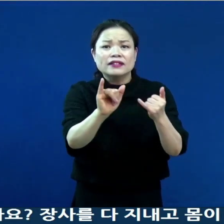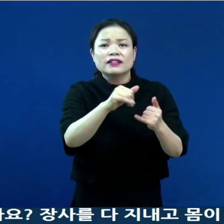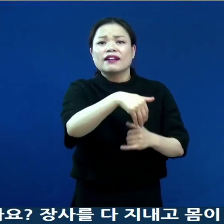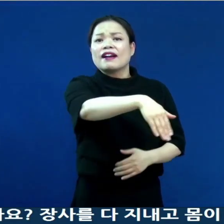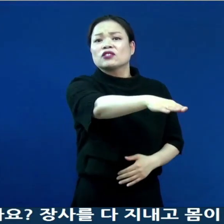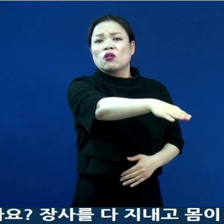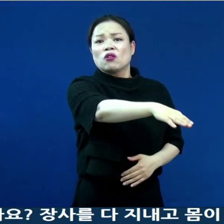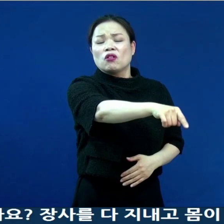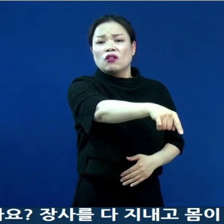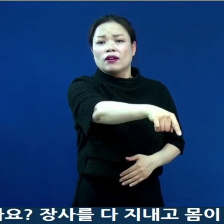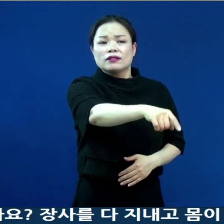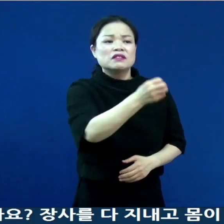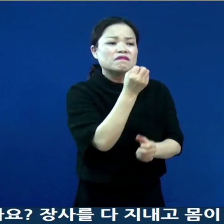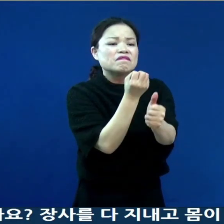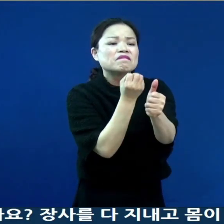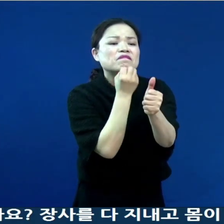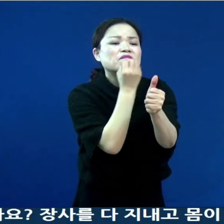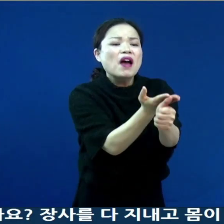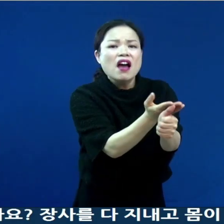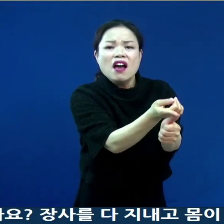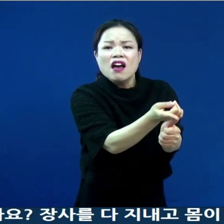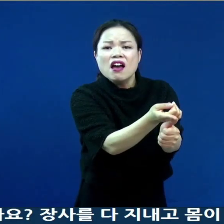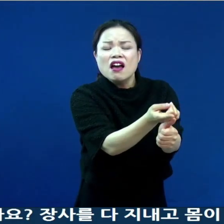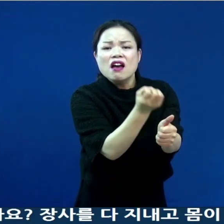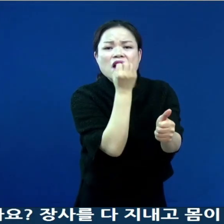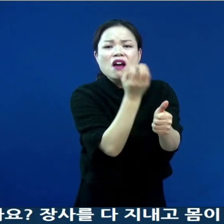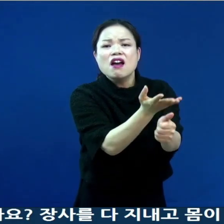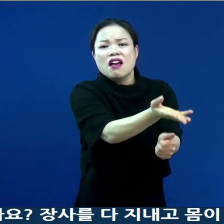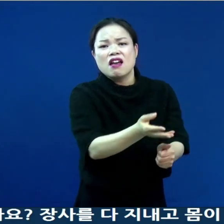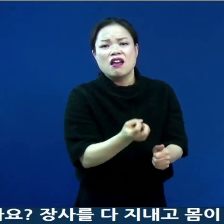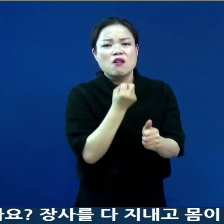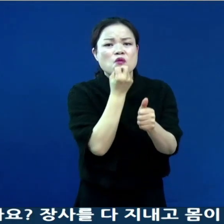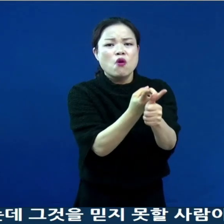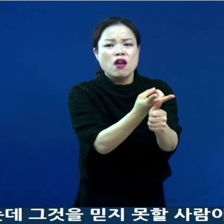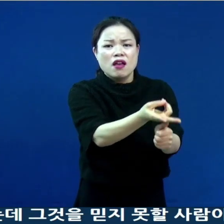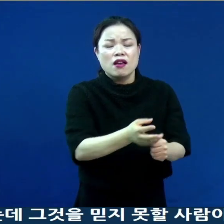바리새인에게 가서 고자질을 하고 있는 모습을 발견하게 됩니다.